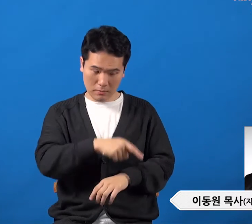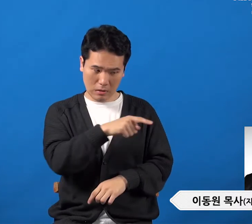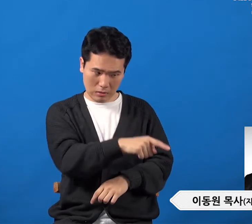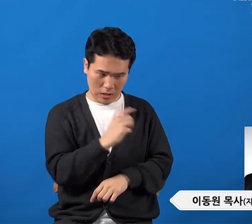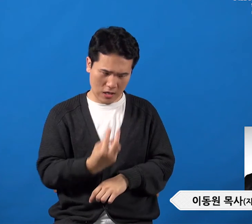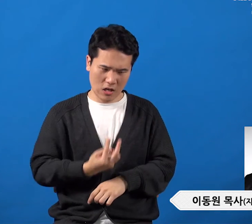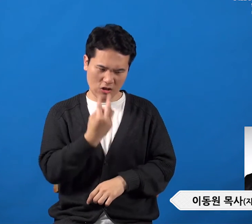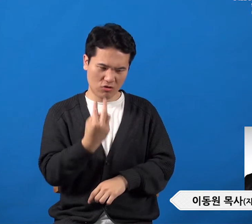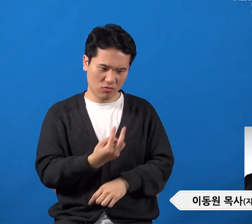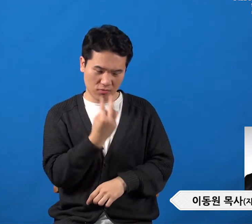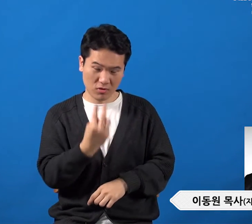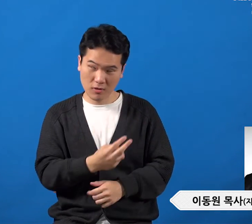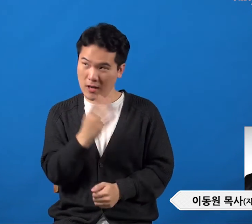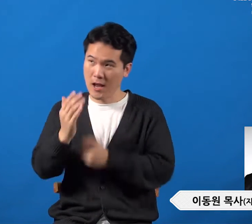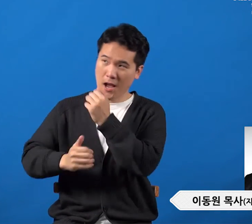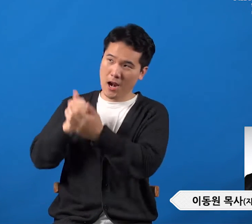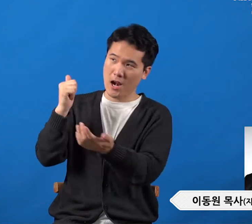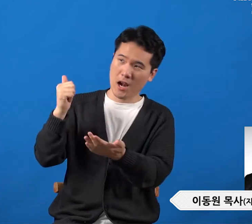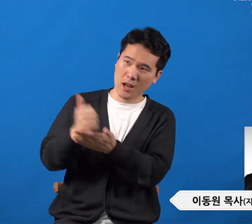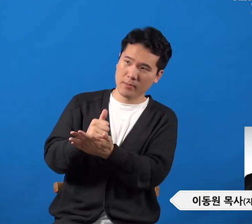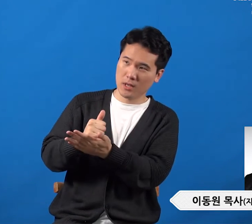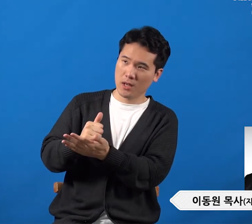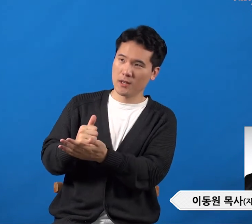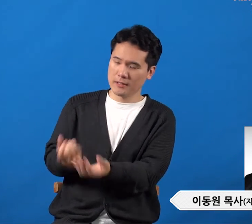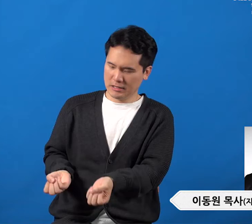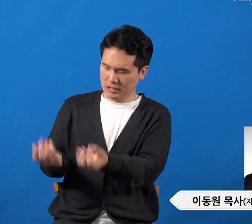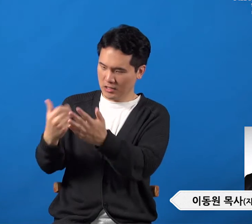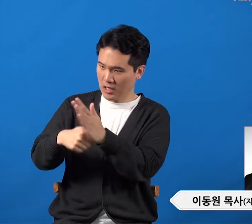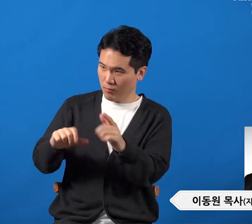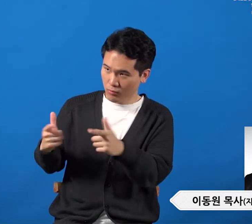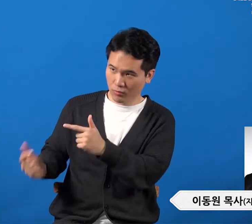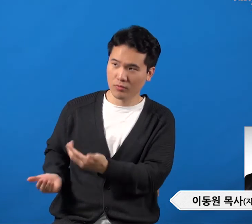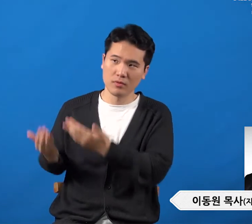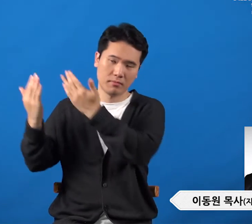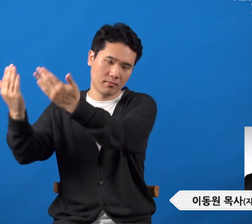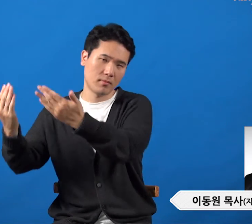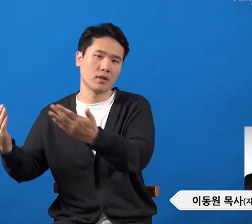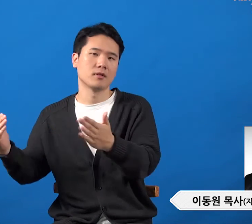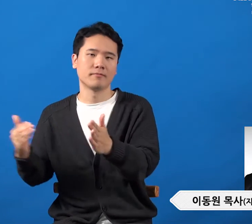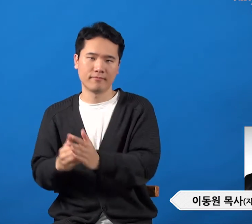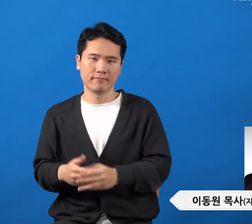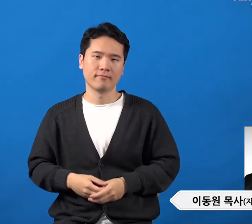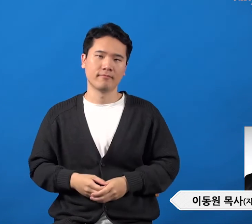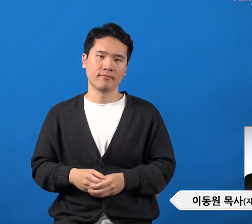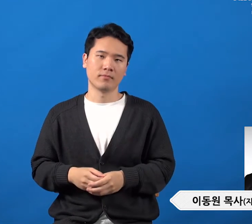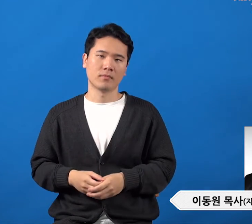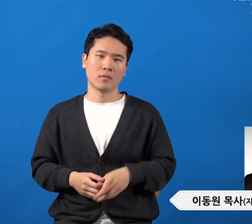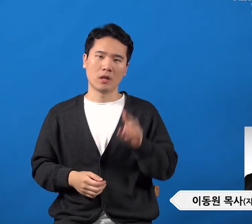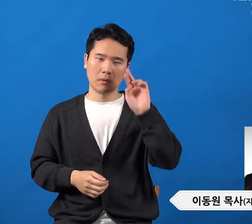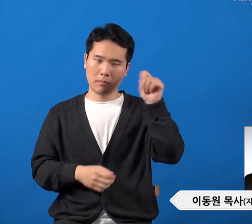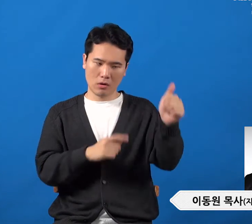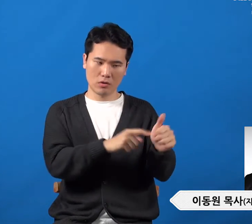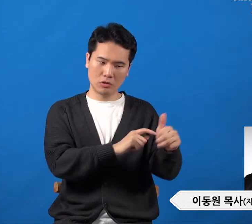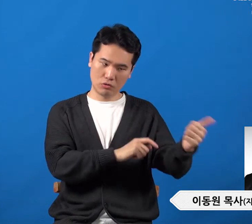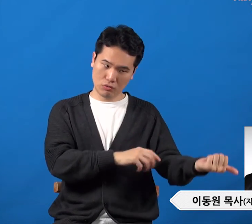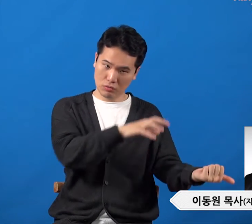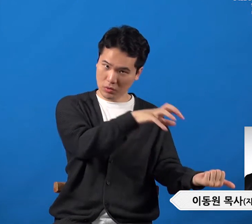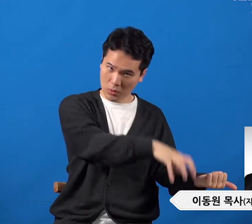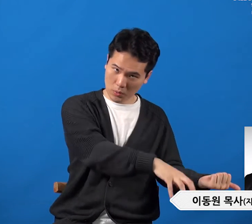그의 숨결을 장렬하게 주님 앞에 순교의 제물로 바칩니다. 그리고 그가 순교한